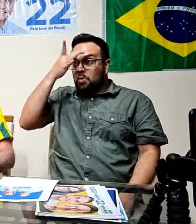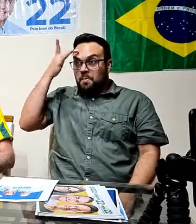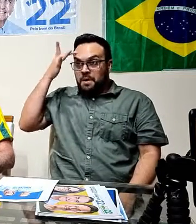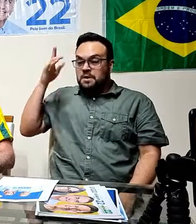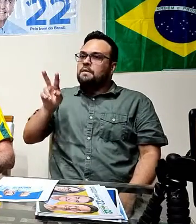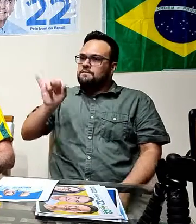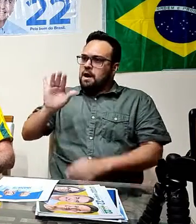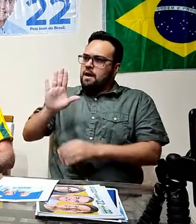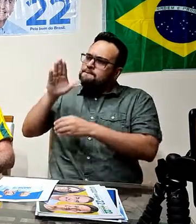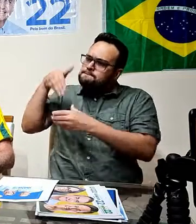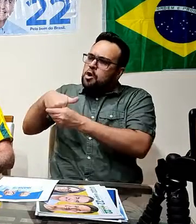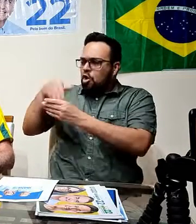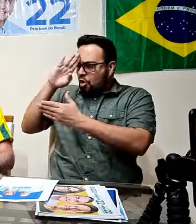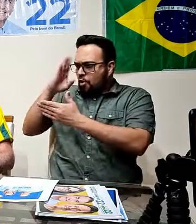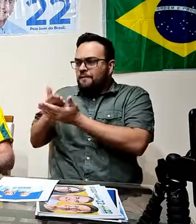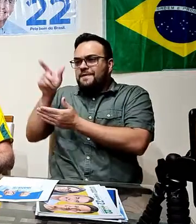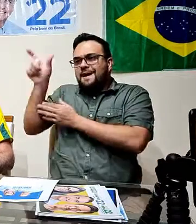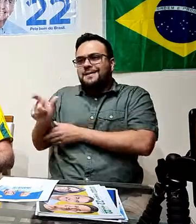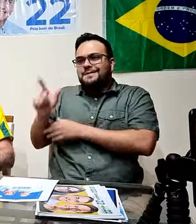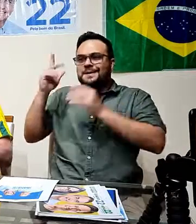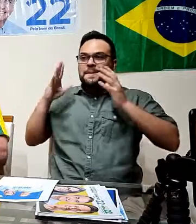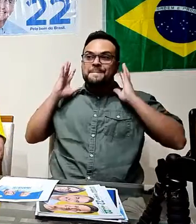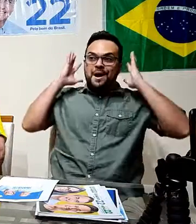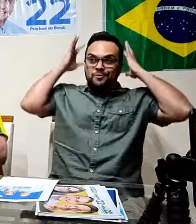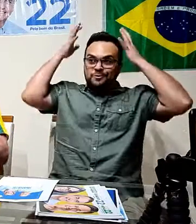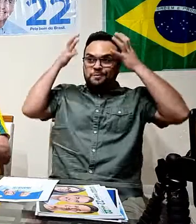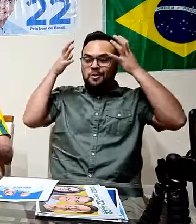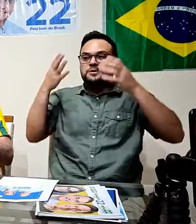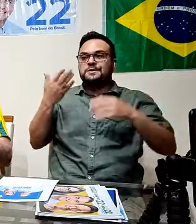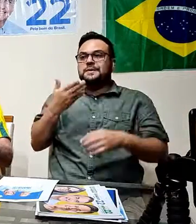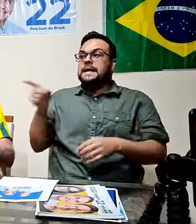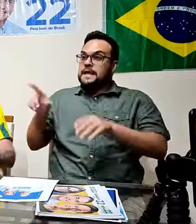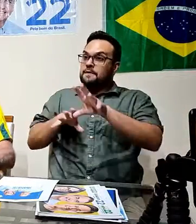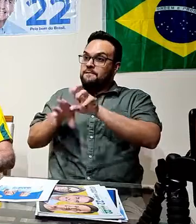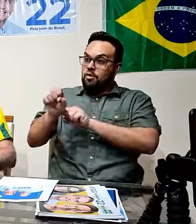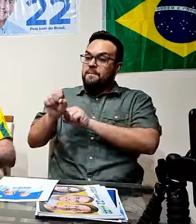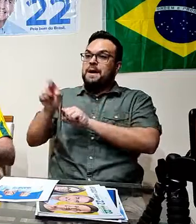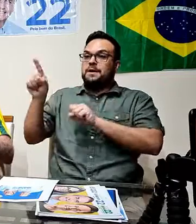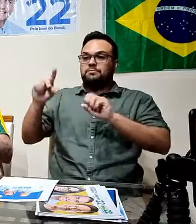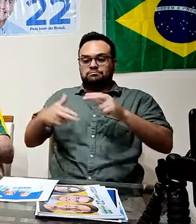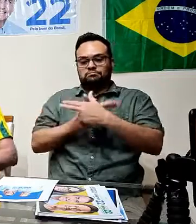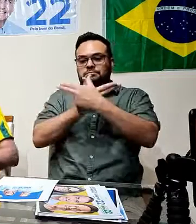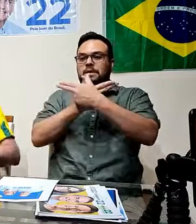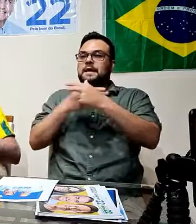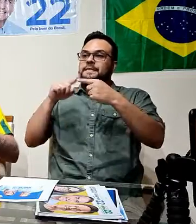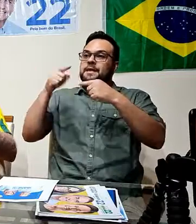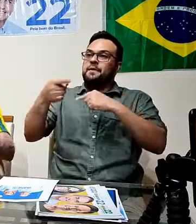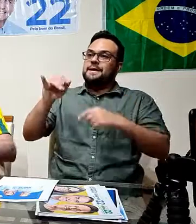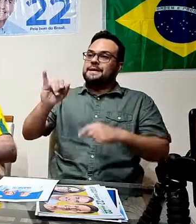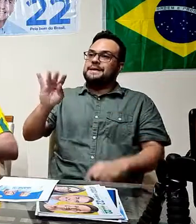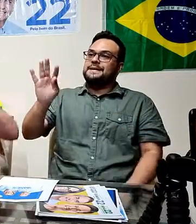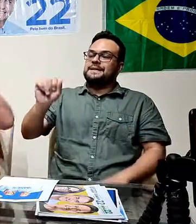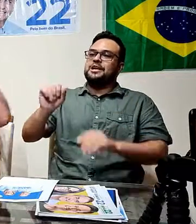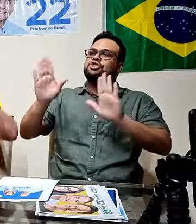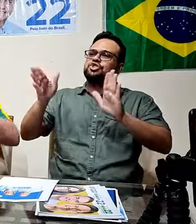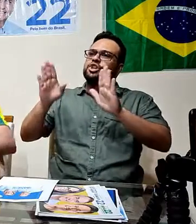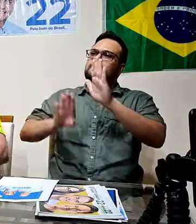dar um voto de confiança ao nosso Marcos Pontes, colega formado pela Academia da Força Aérea, depois pelo ITA, teve na